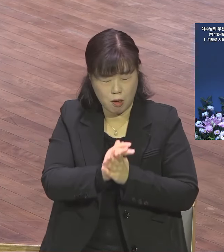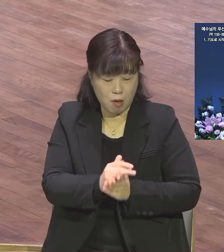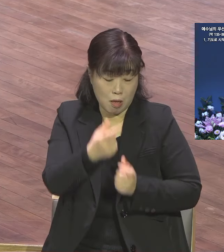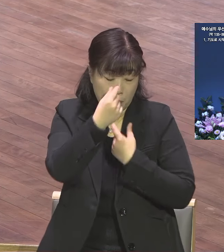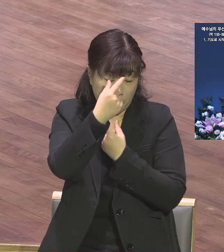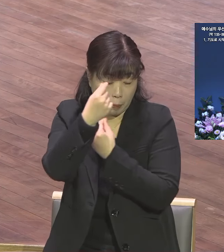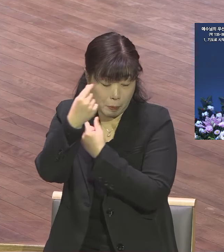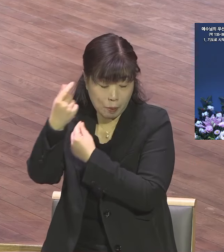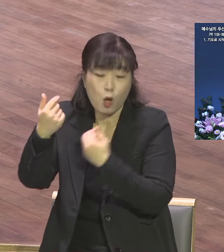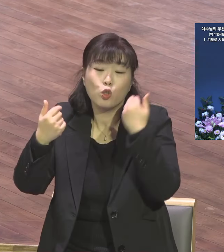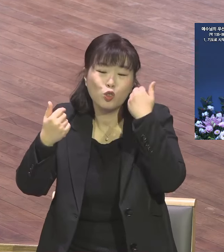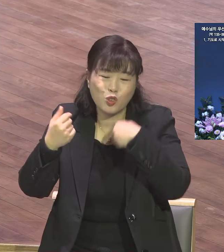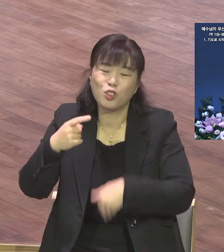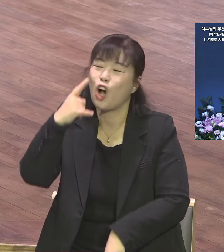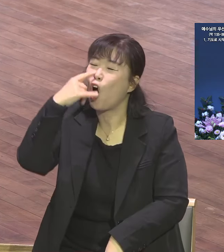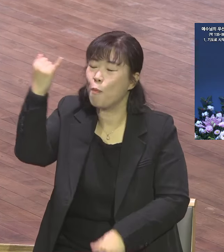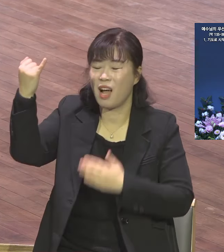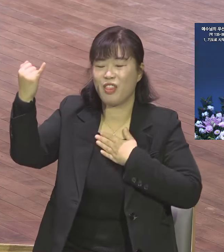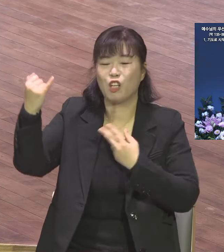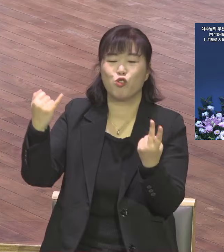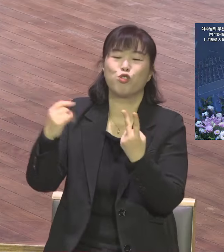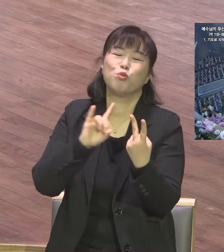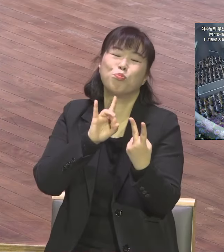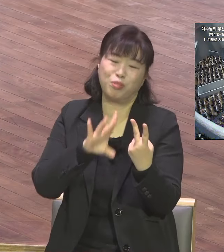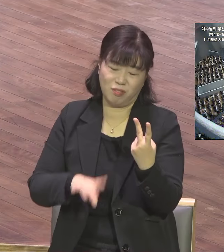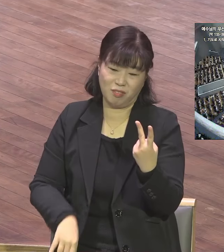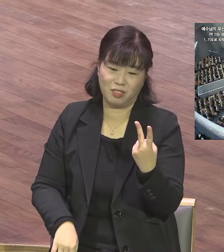따라서 기도를 생활하자.